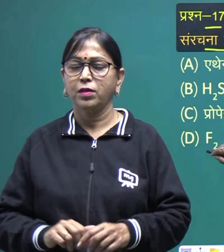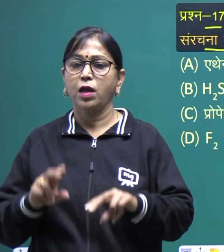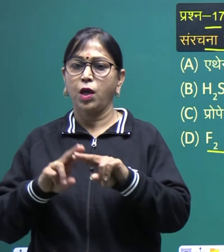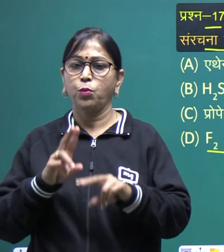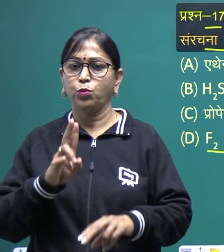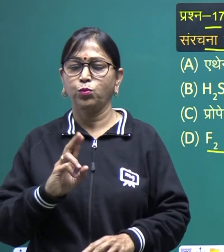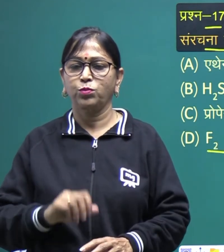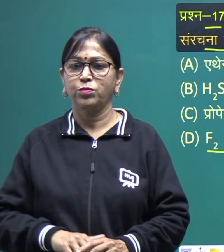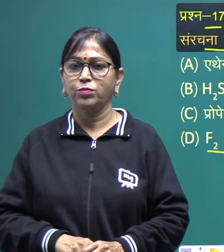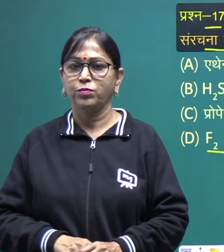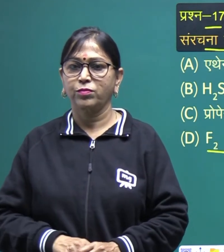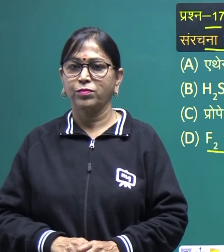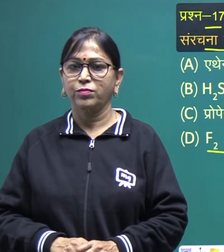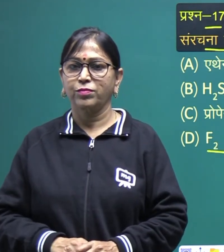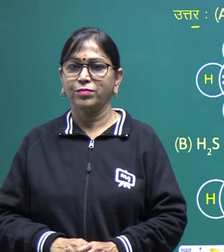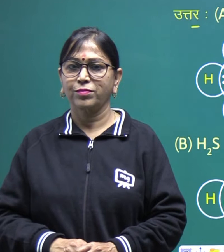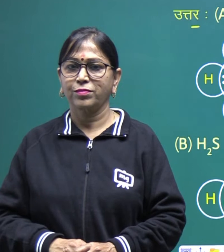F2।